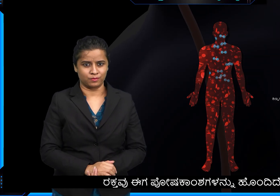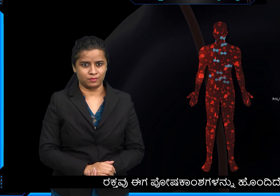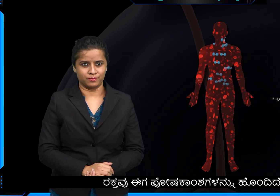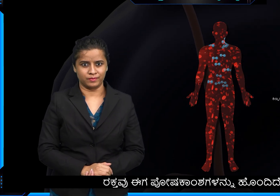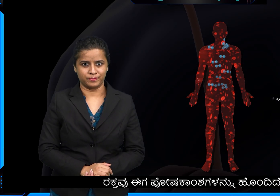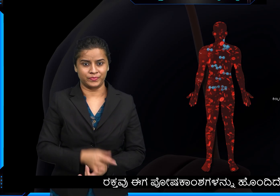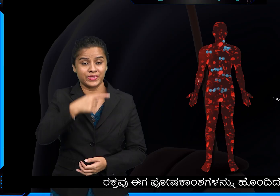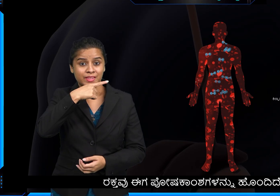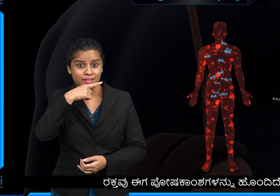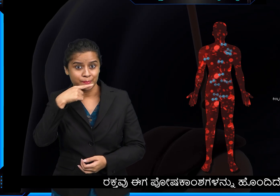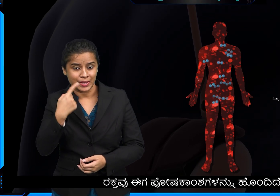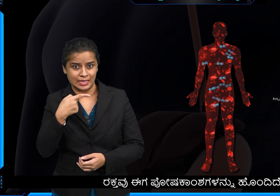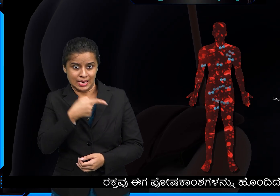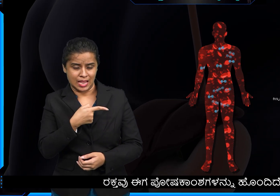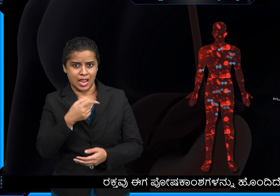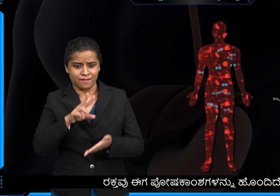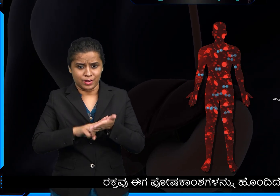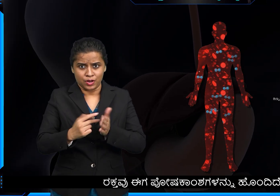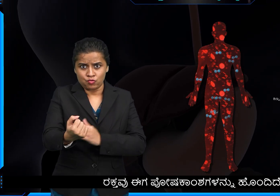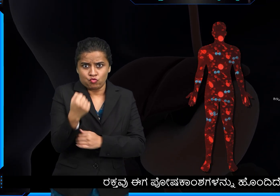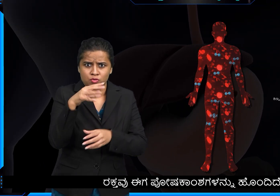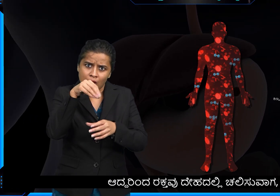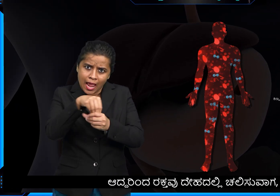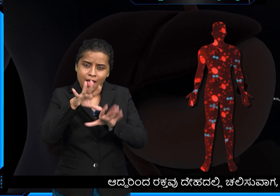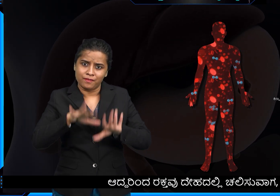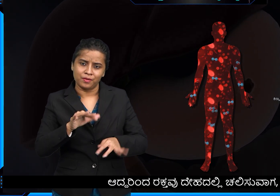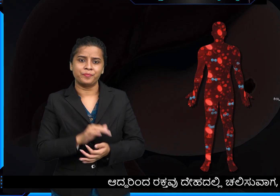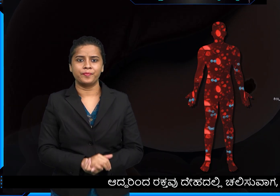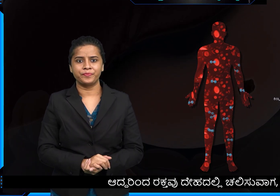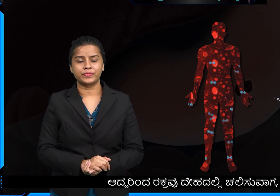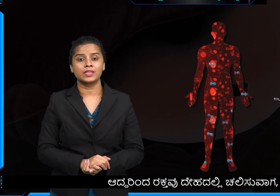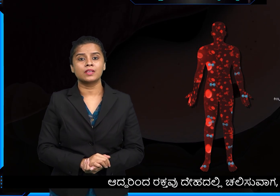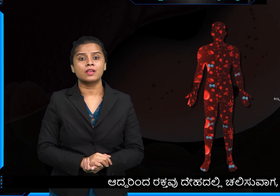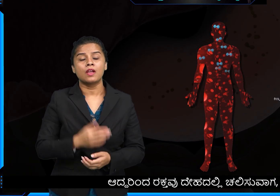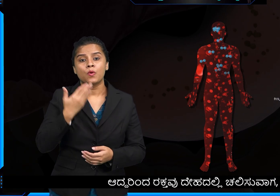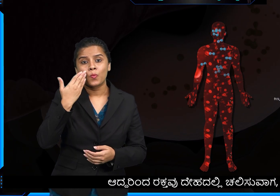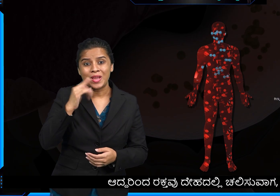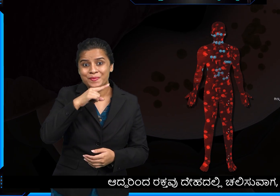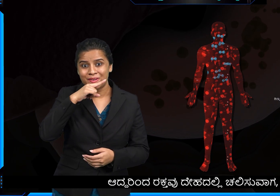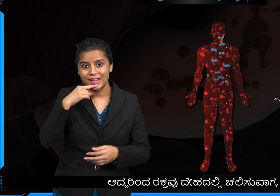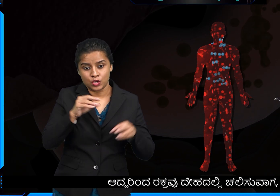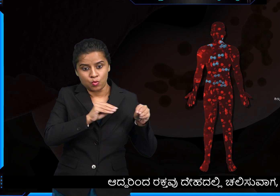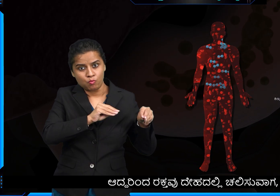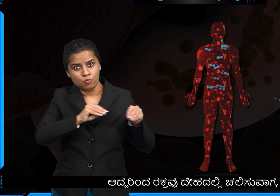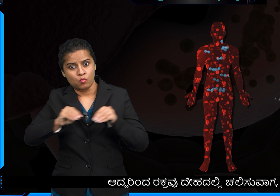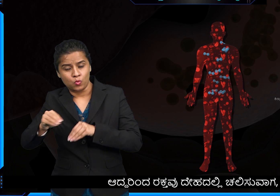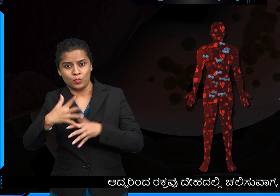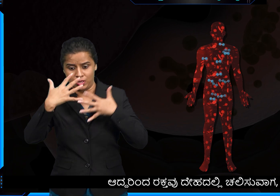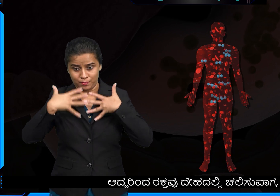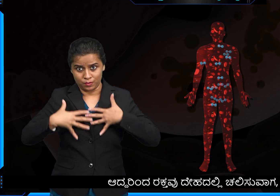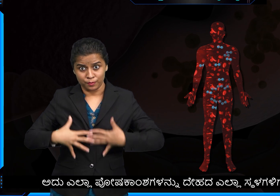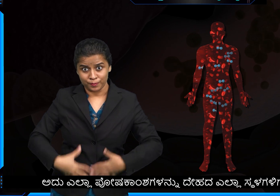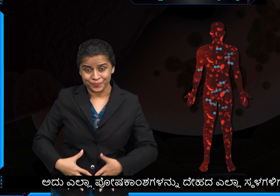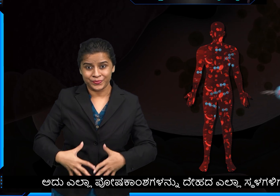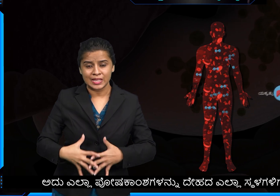ರಕ್ತವು ಈಗ ಪೋಷಕಾಂಶಗಳನ್ನು ಹೊಂದಿದೆ. ಆದ್ದರಿಂದ ರಕ್ತವು ದೇಹದಲ್ಲಿ